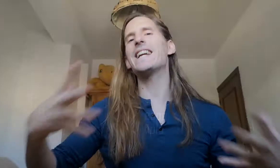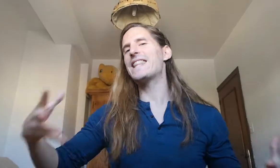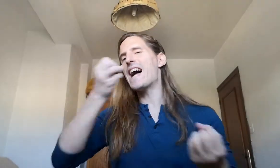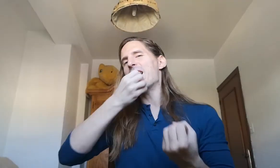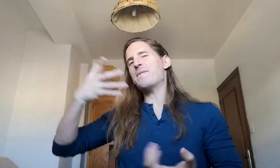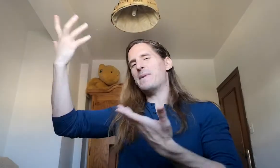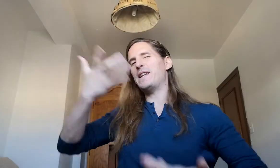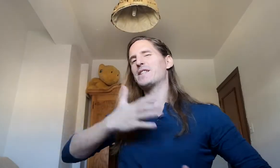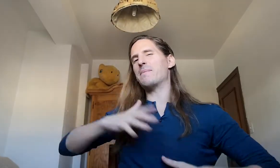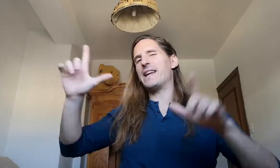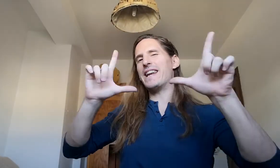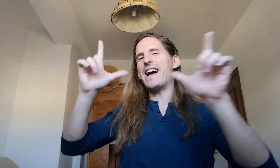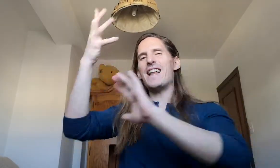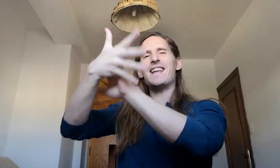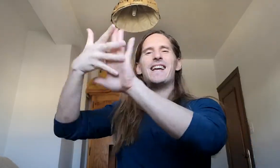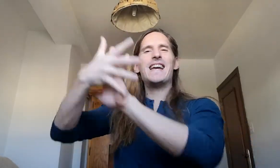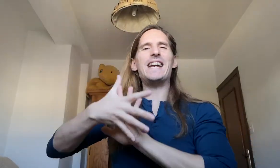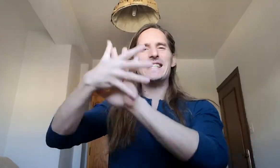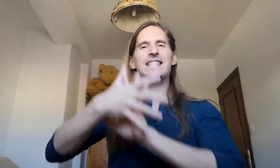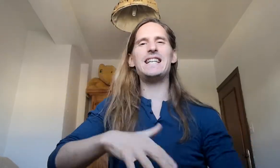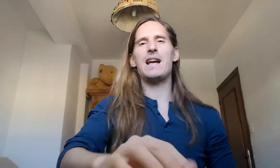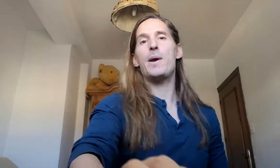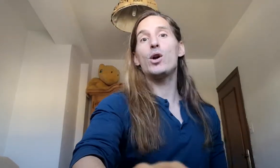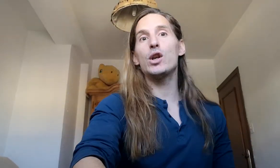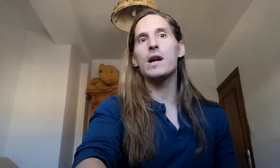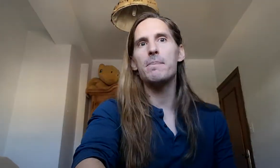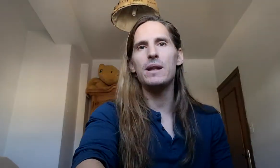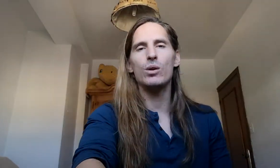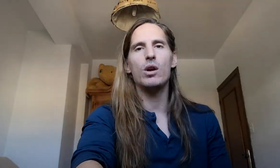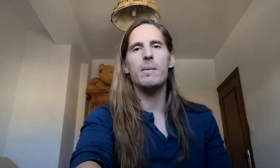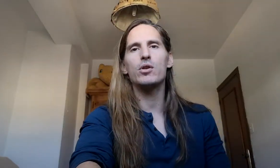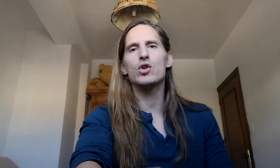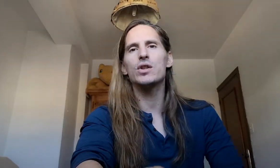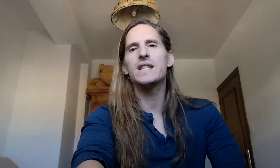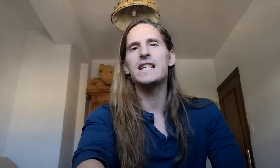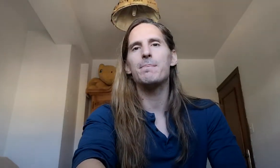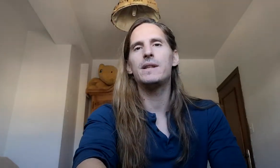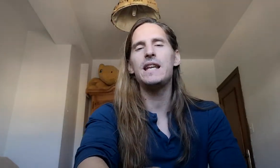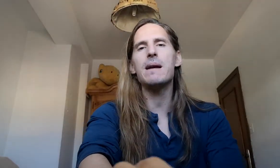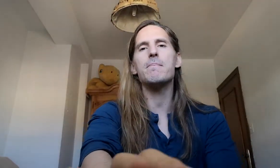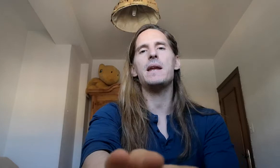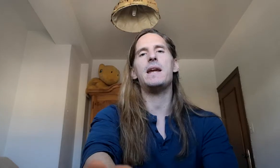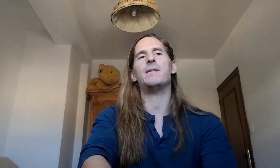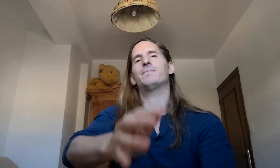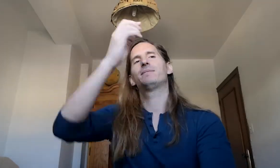¿Qué tal? Bienvenidos a mi canal. Ensíname otro capítulo y vámonos con septiembre.